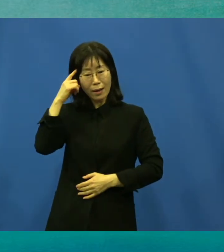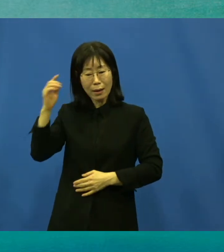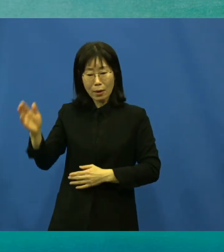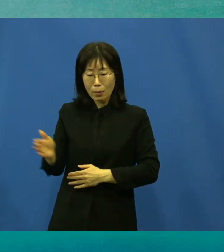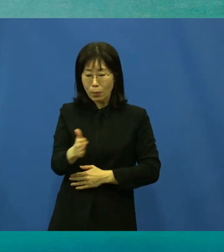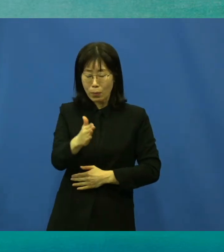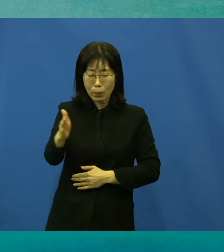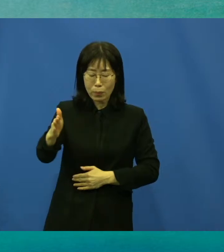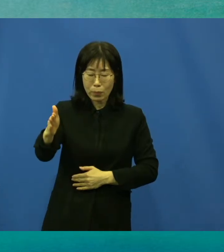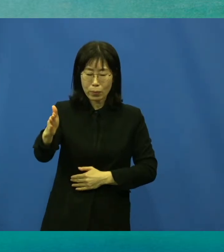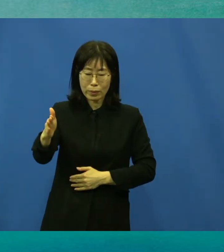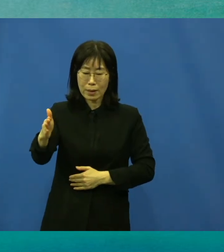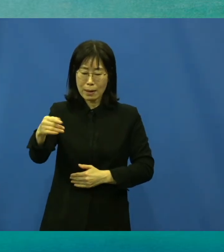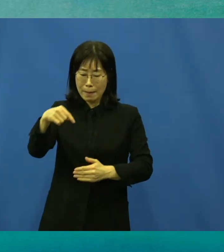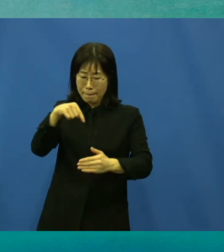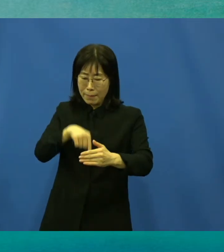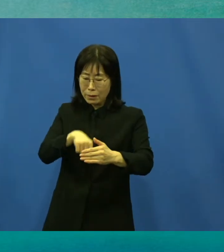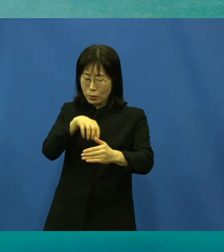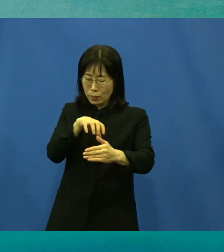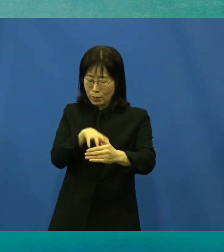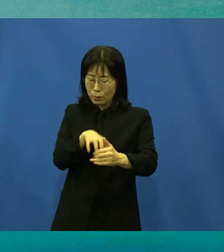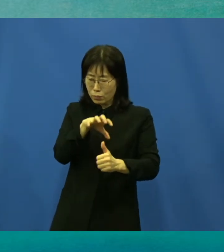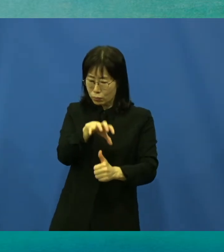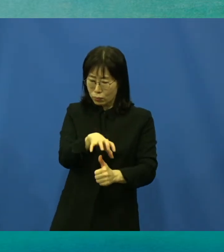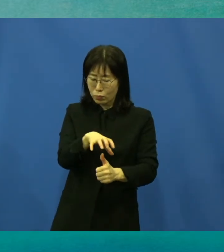들어와 있어야 하는지,